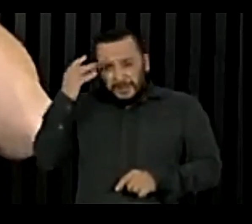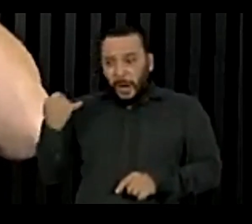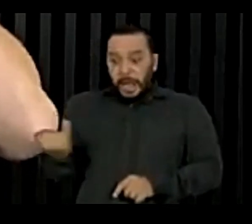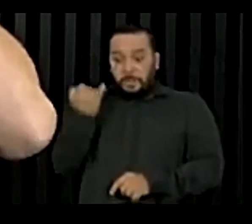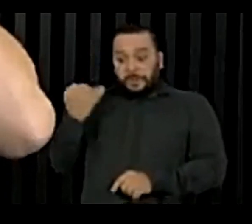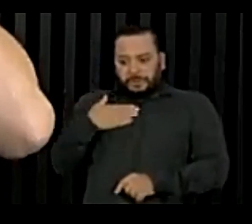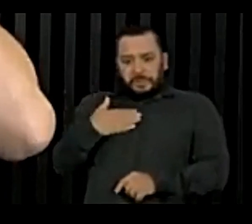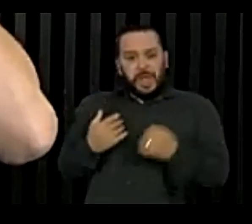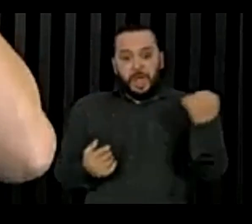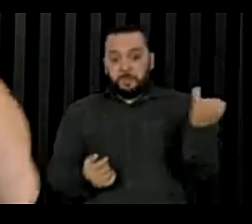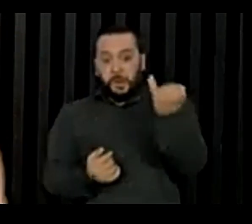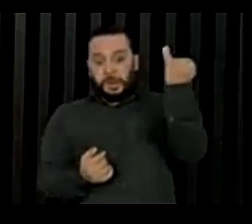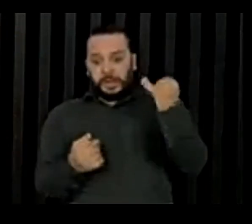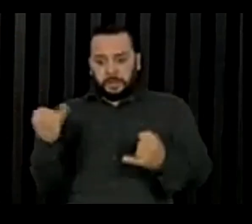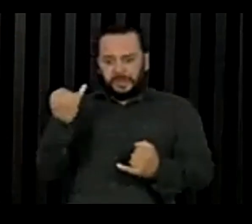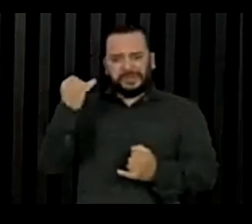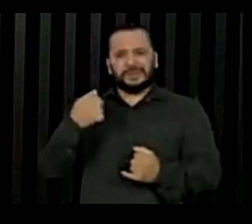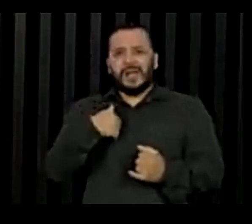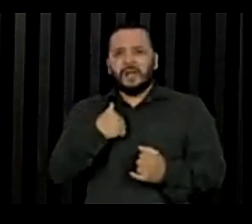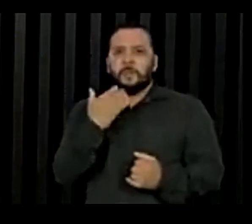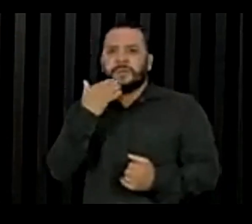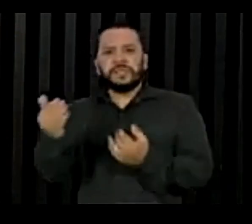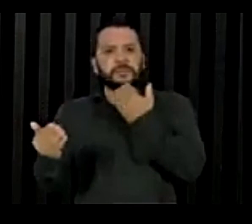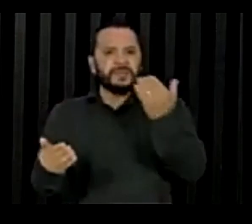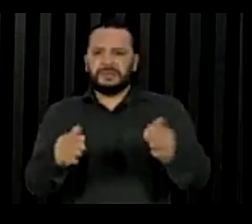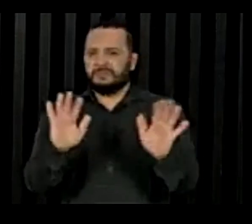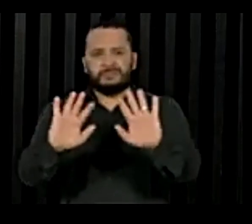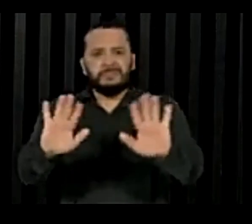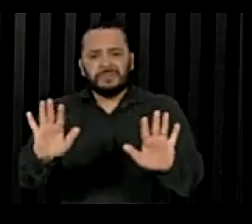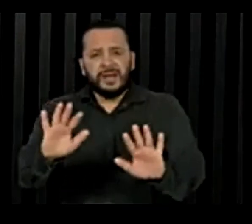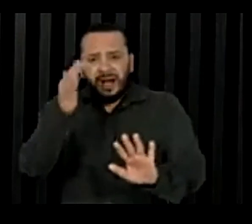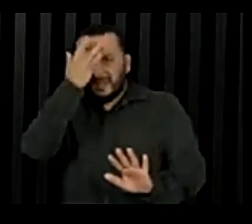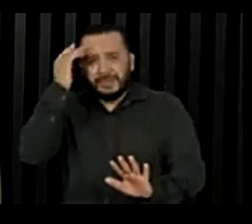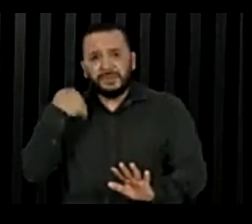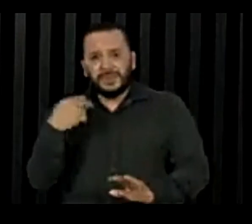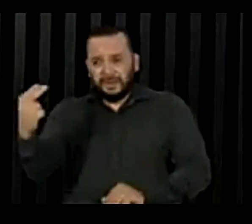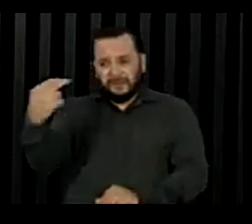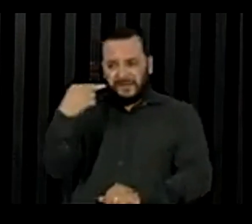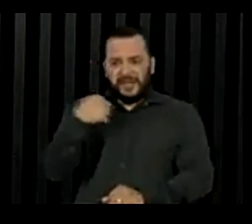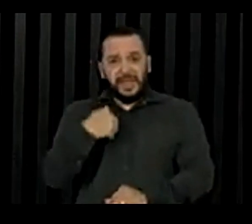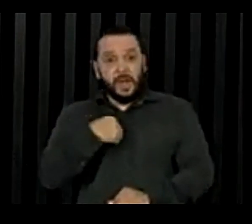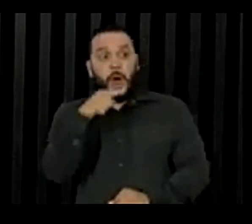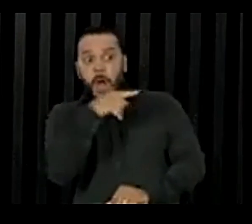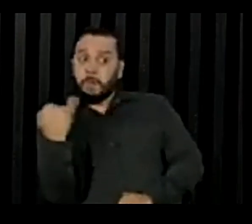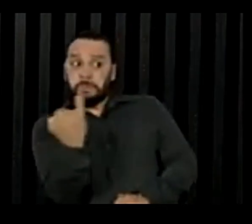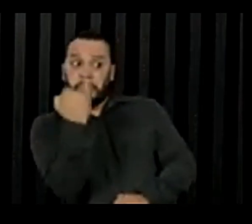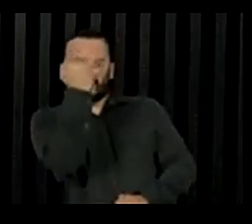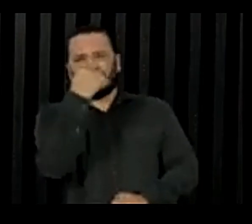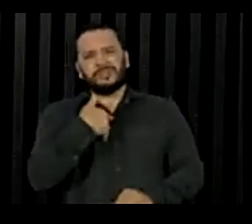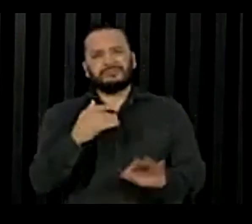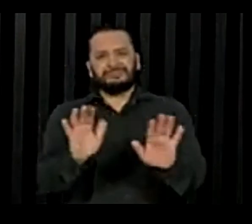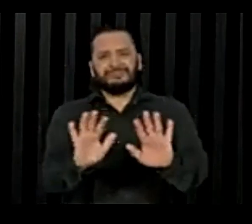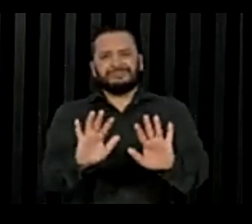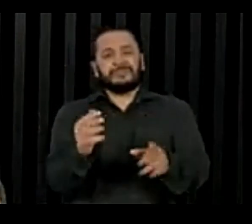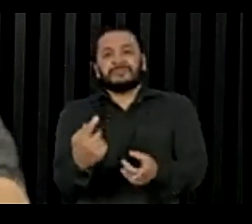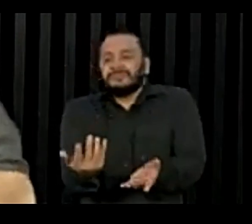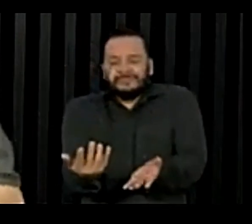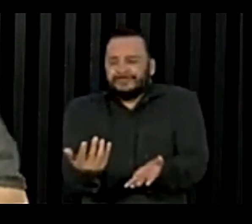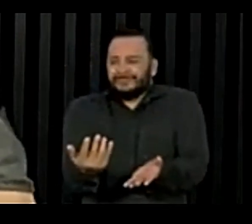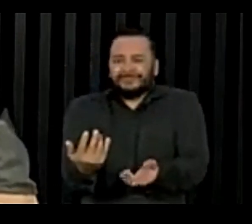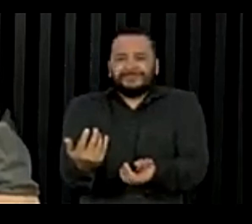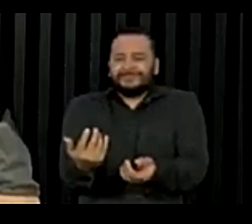falar sobre isso. Essa é uma importância que reflete um pouco do cenário brasileiro que a gente está vendo